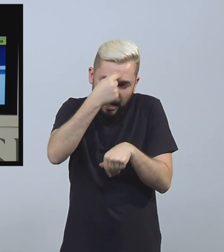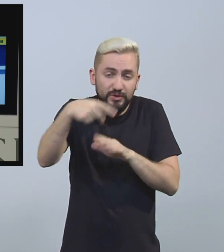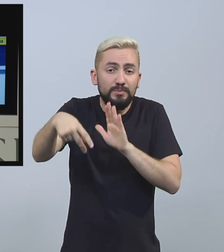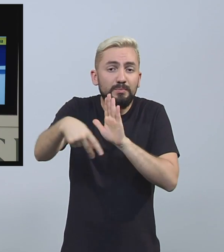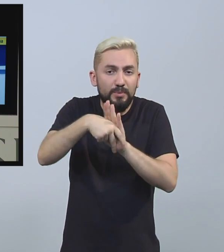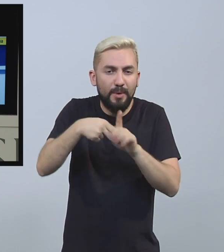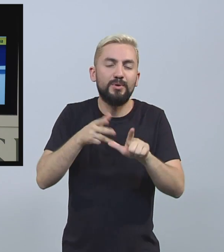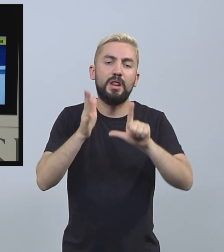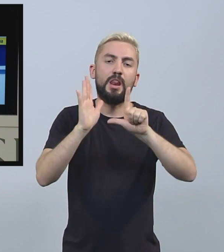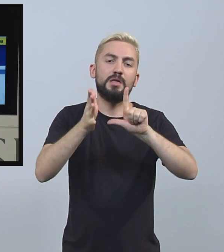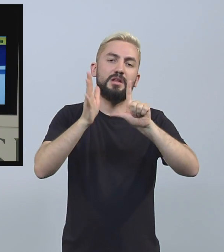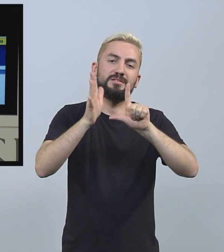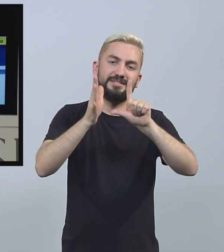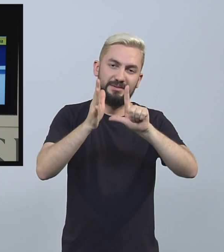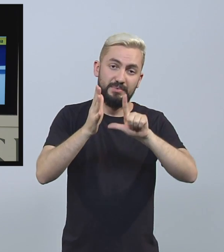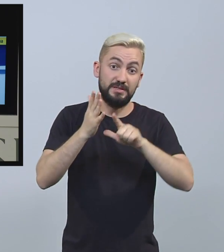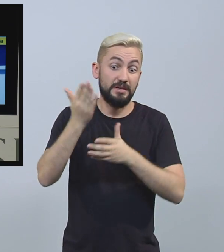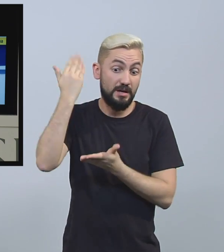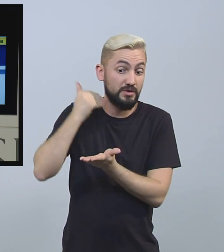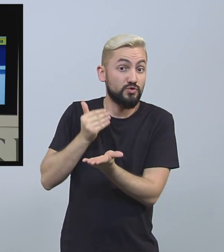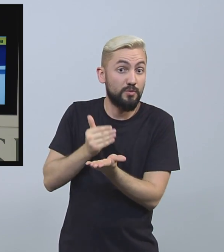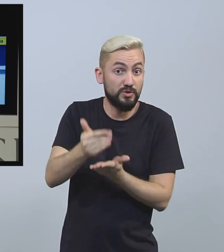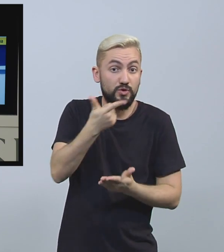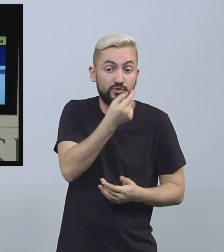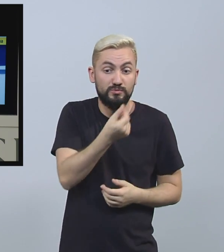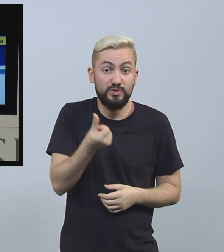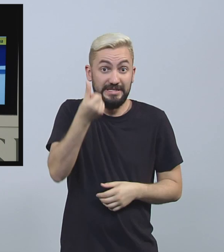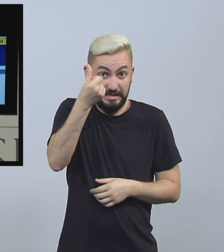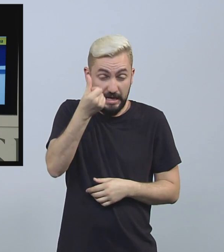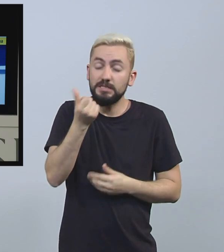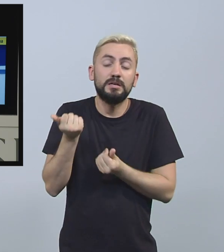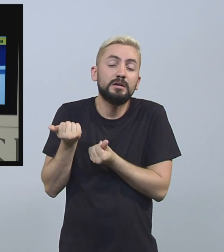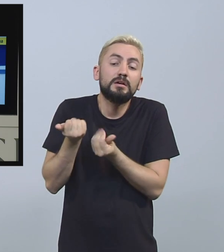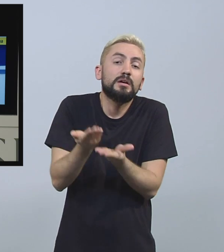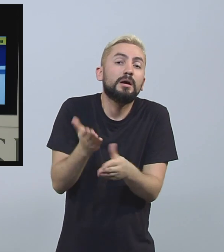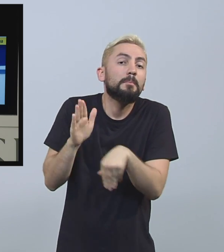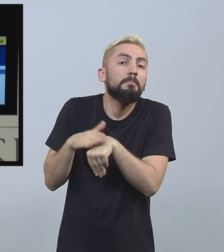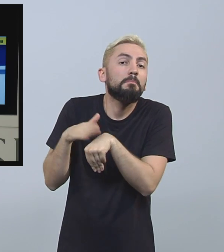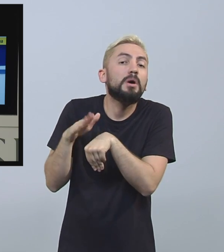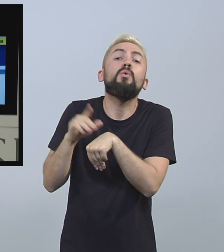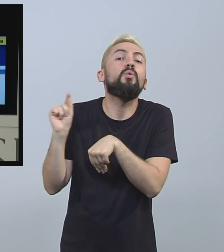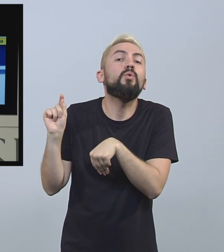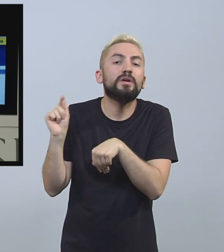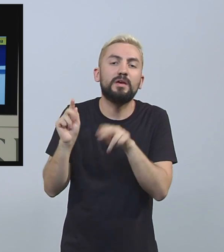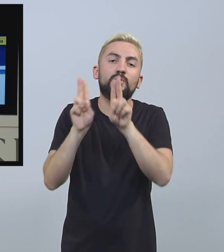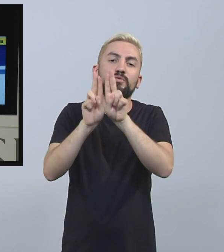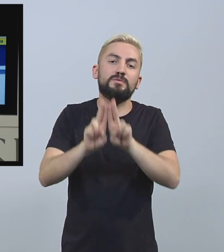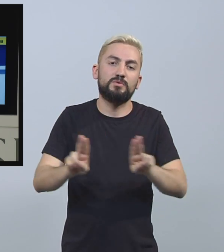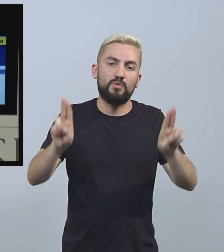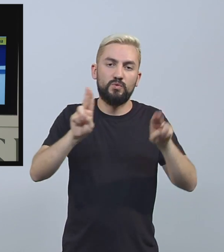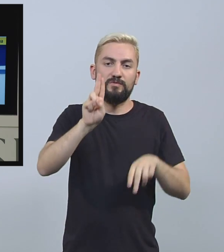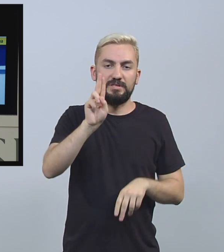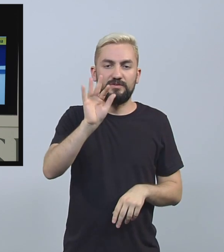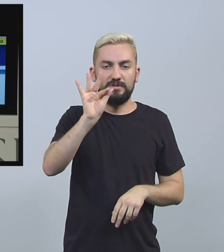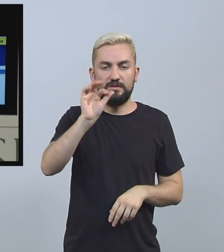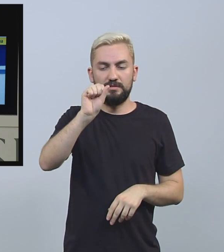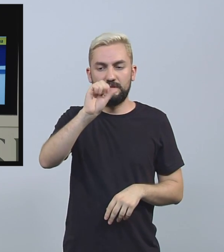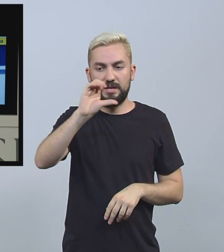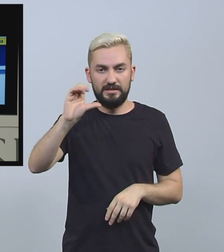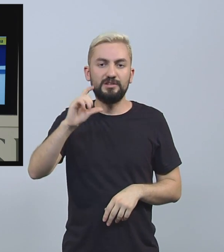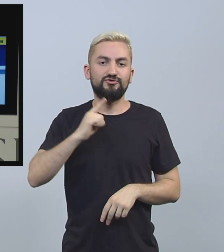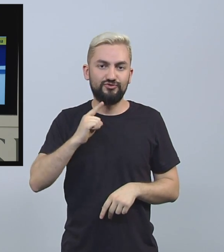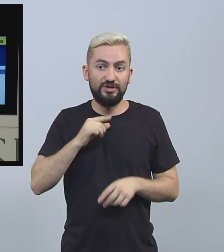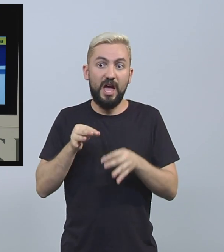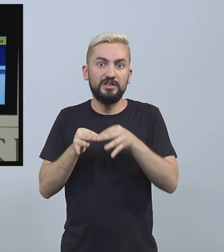iniciado no ano de 2006 e ofertado pela Universidade Federal de Santa Catarina na modalidade à distância. Esse curso